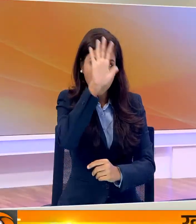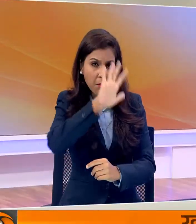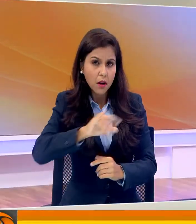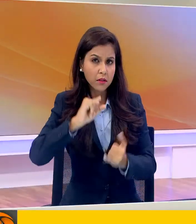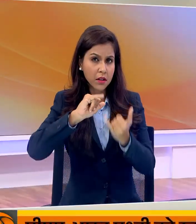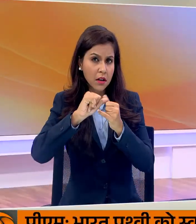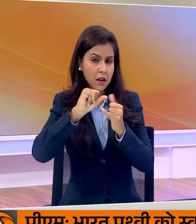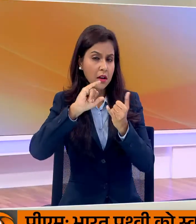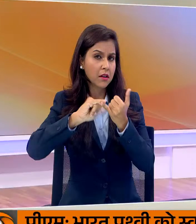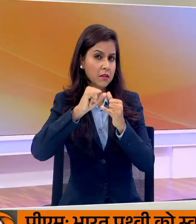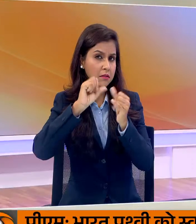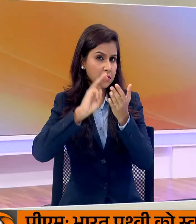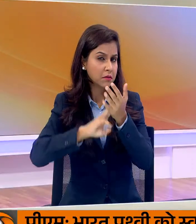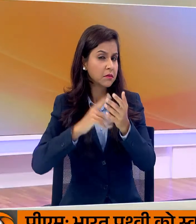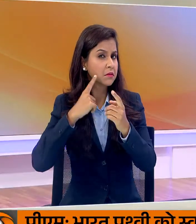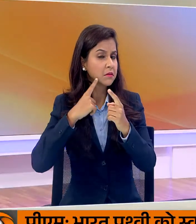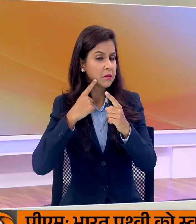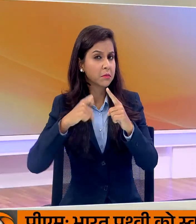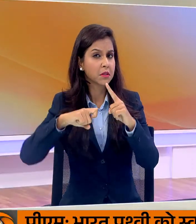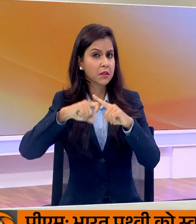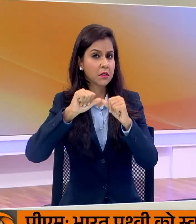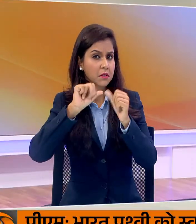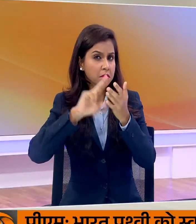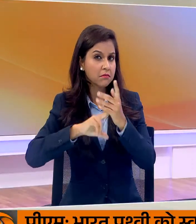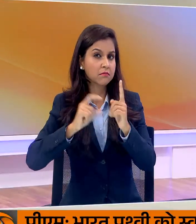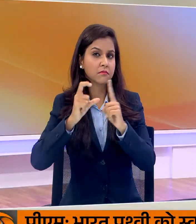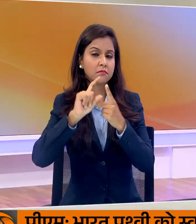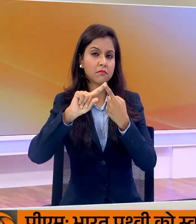सेमीकंडक्टर मैन्युफैक्चरिंग फैसिलिटी लगाने के लिए